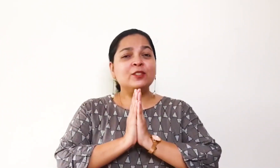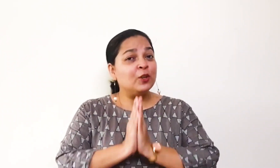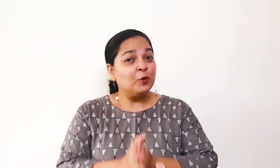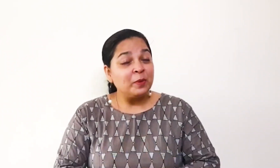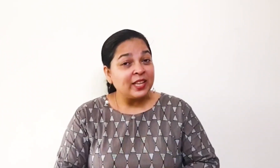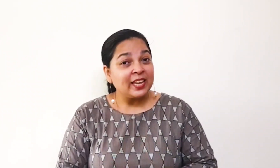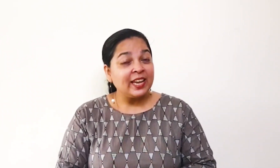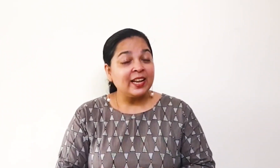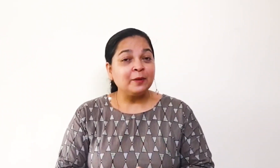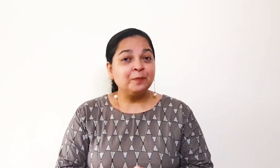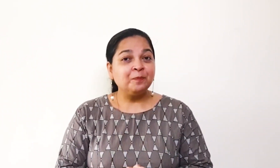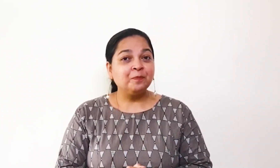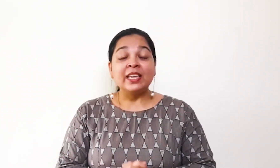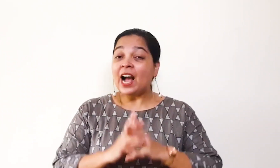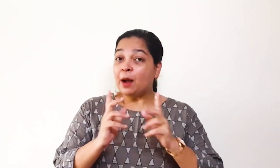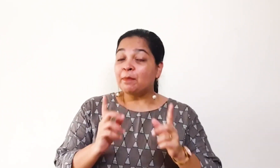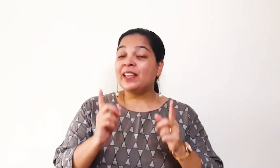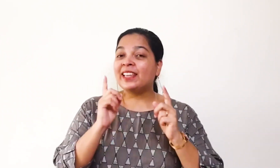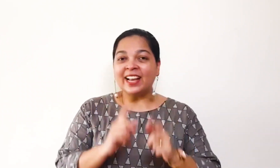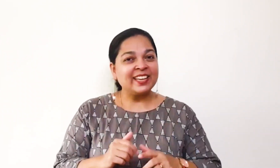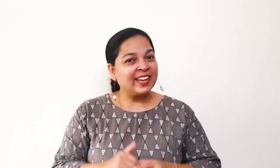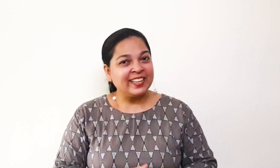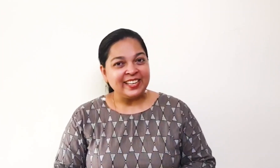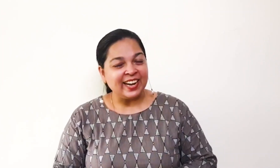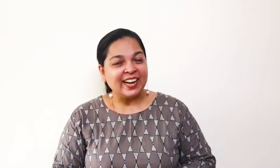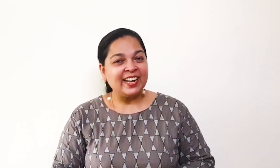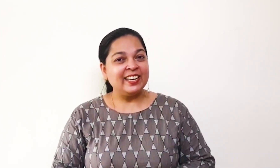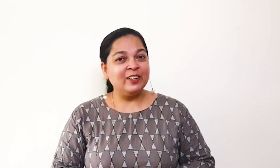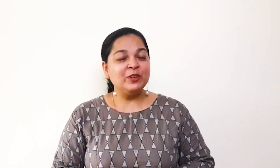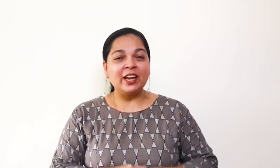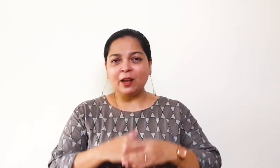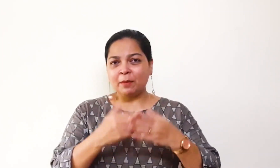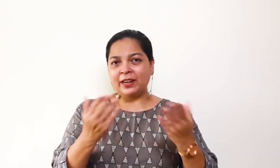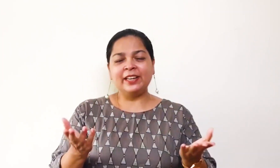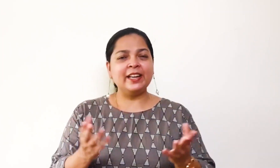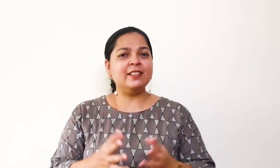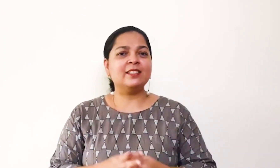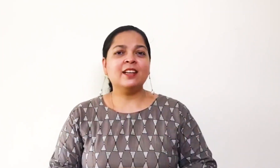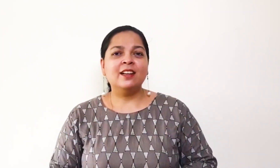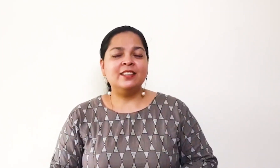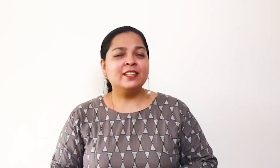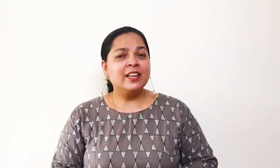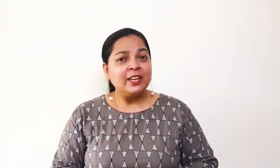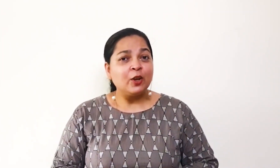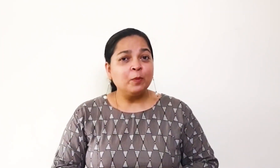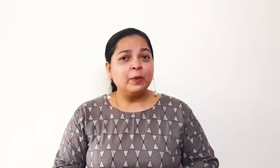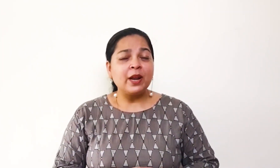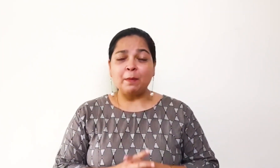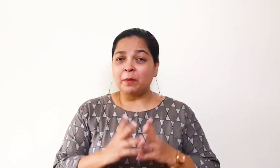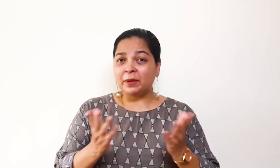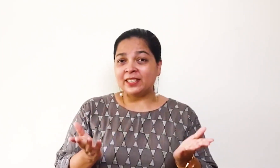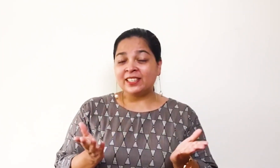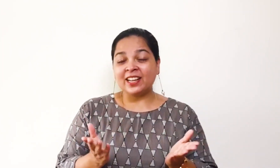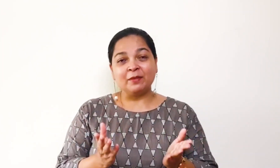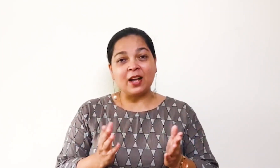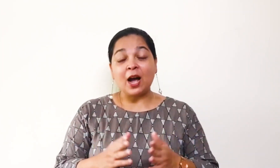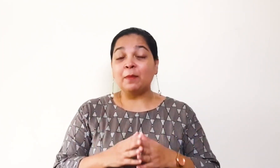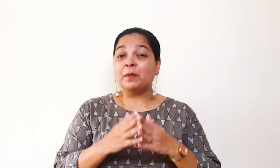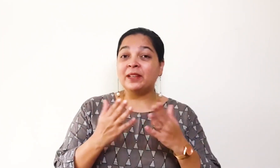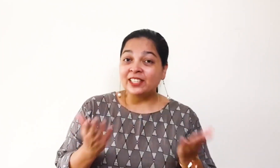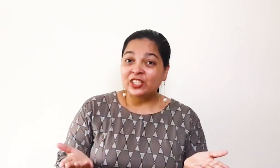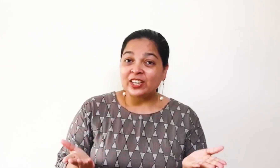ताहा आपण माने निश्चय करिबे आपण माने आमको निश्चय जणैबे जे आपण माने कोण कोण